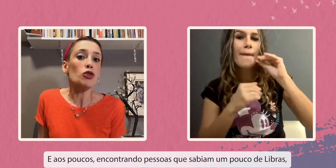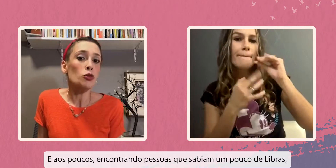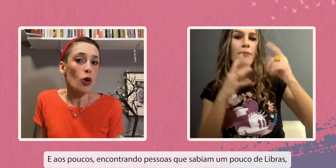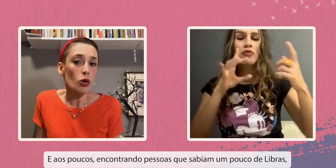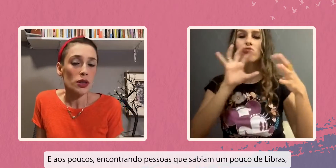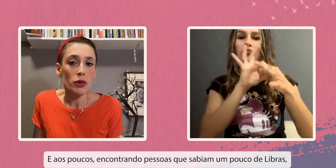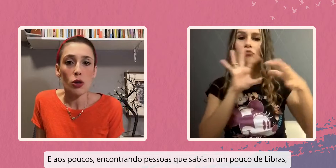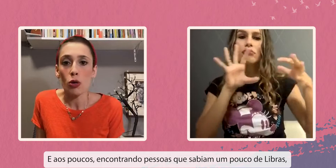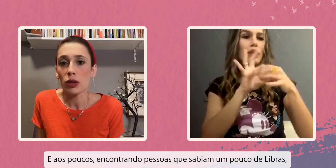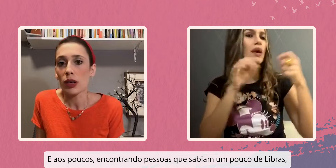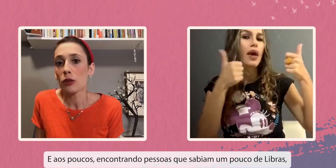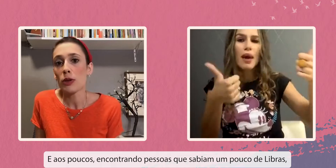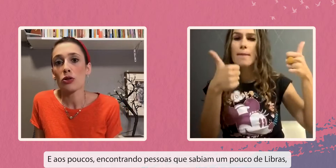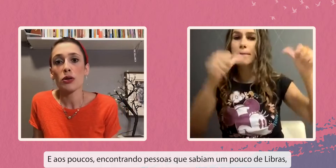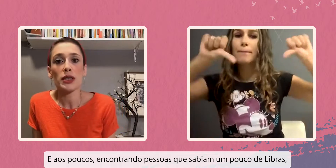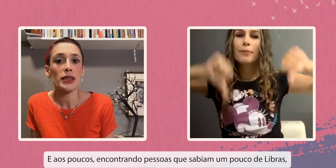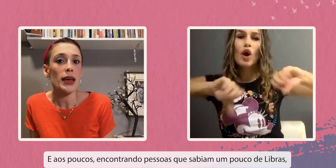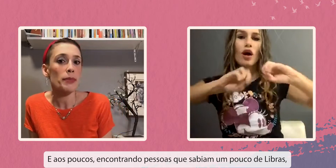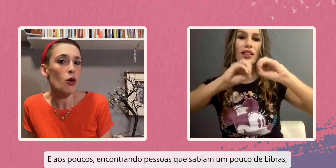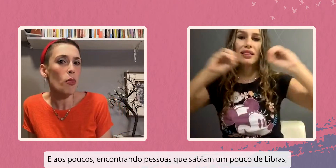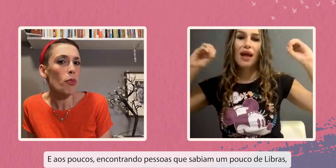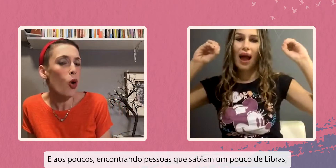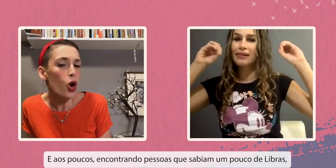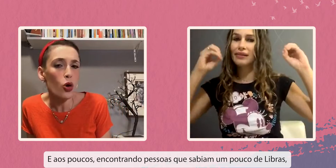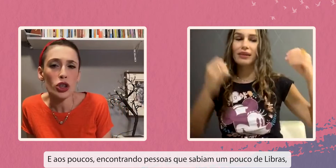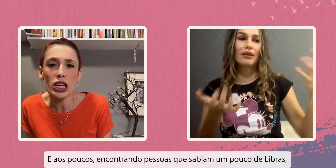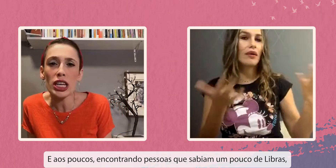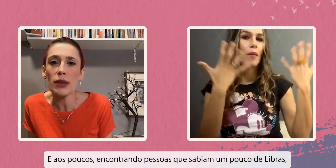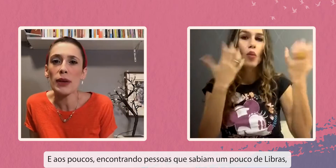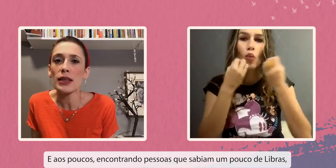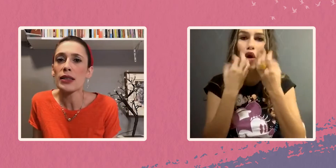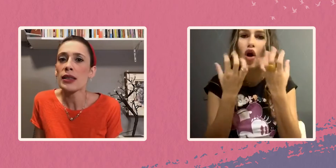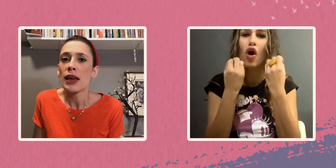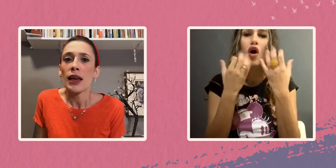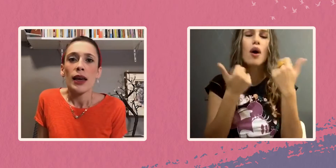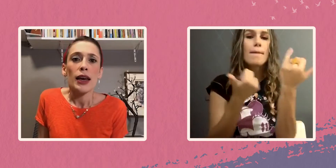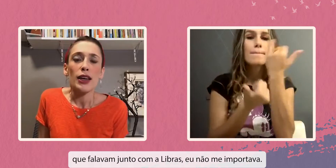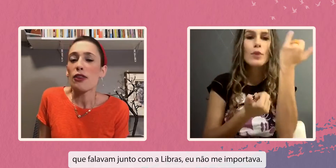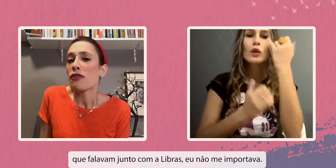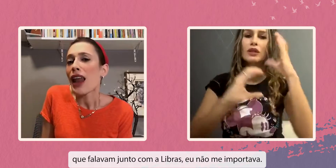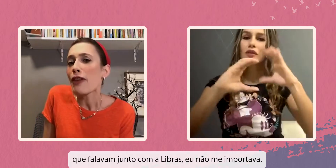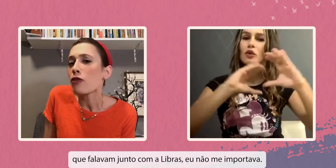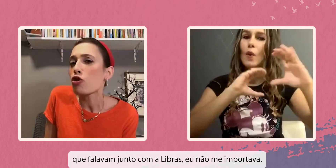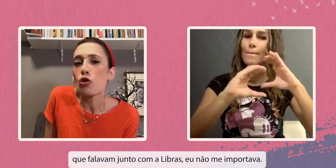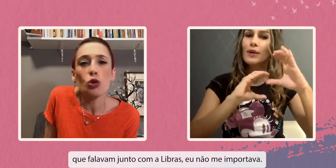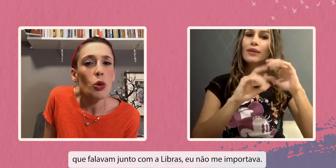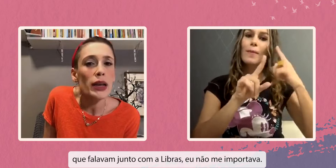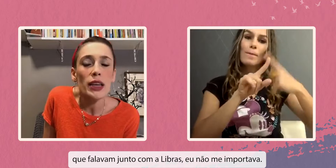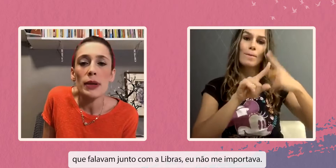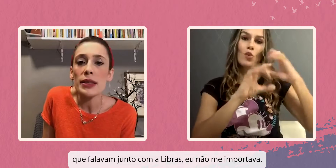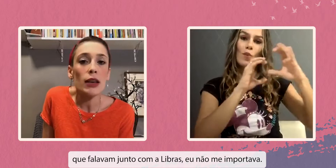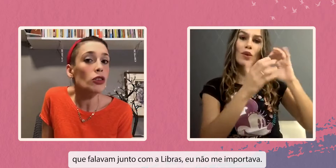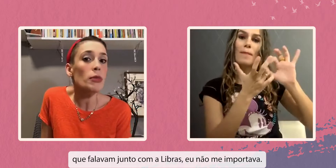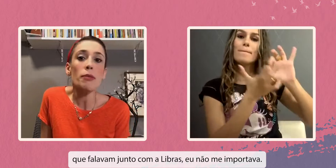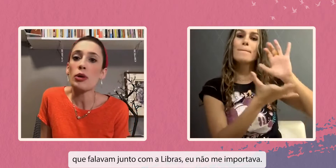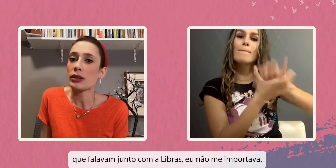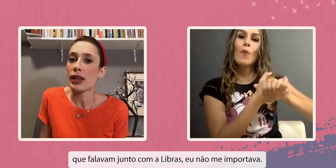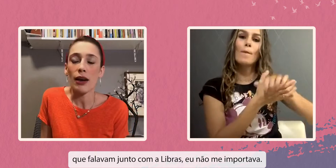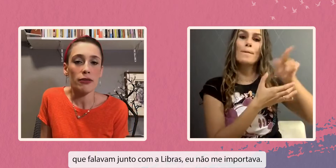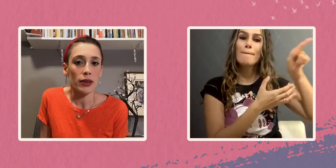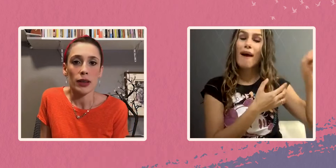E aos poucos eu ia encontrando pessoas que sabiam um pouco de Libras, que falavam junto com a Libras. Eu